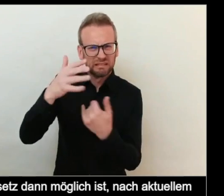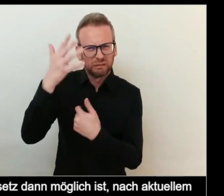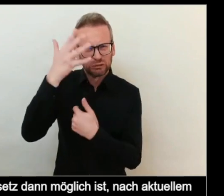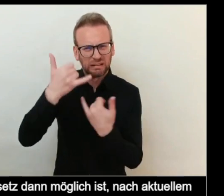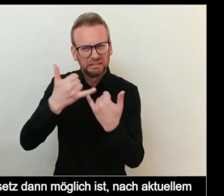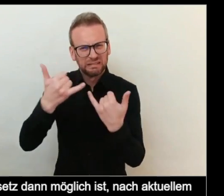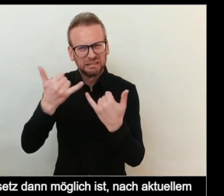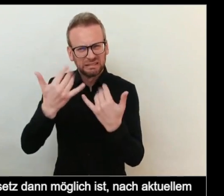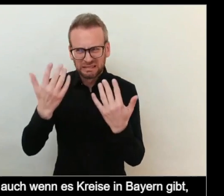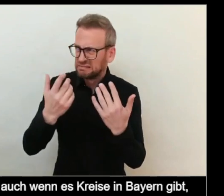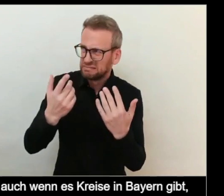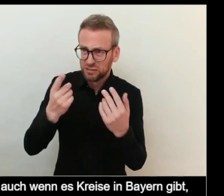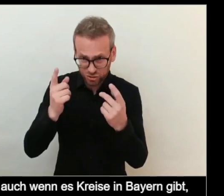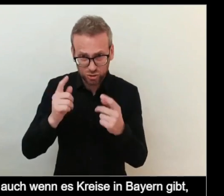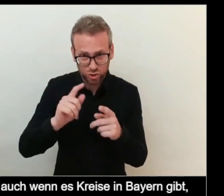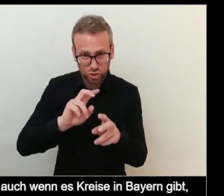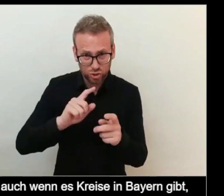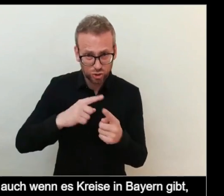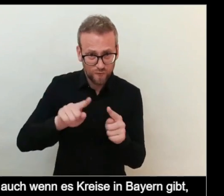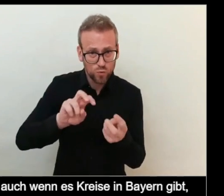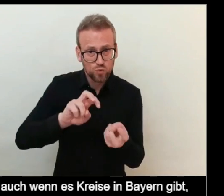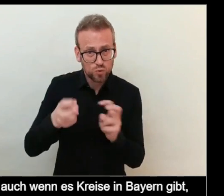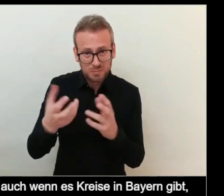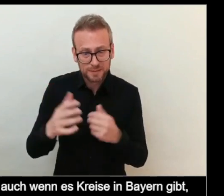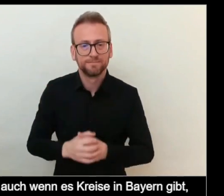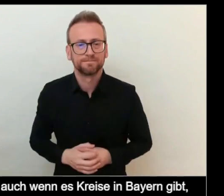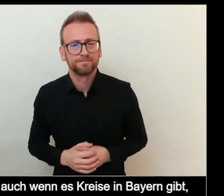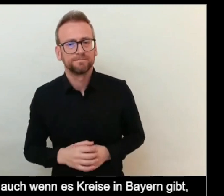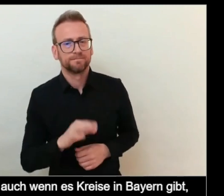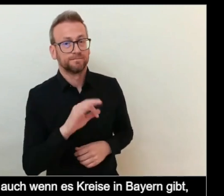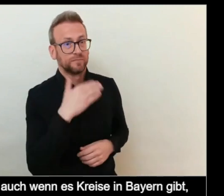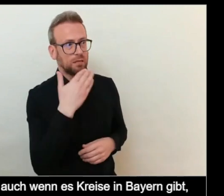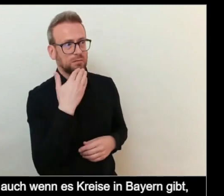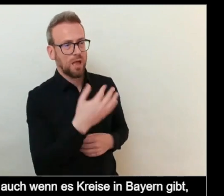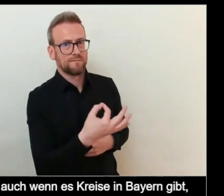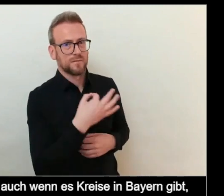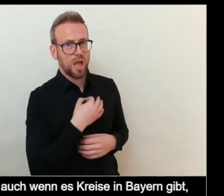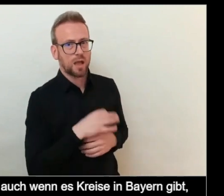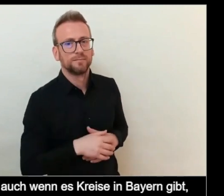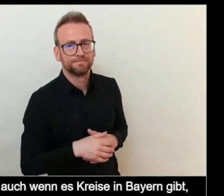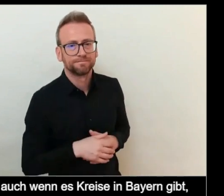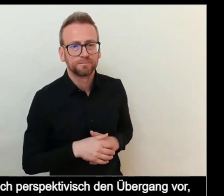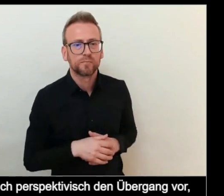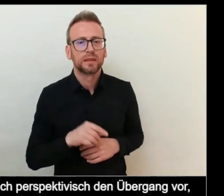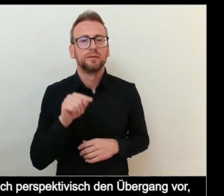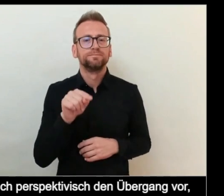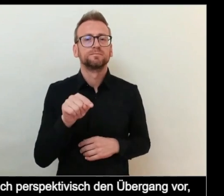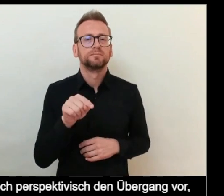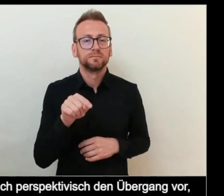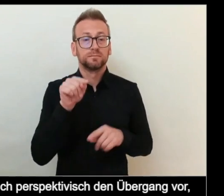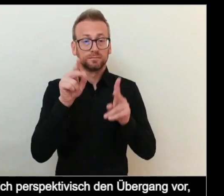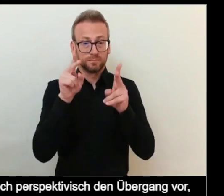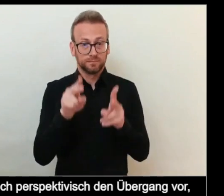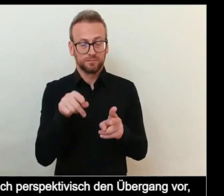was da am Ende jetzt wirklich in dem Gesetz drinsteht. Wir haben jetzt unsere Regelung heute für diese Übergangsfrist mal